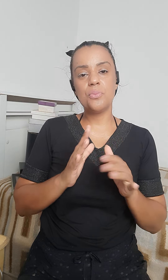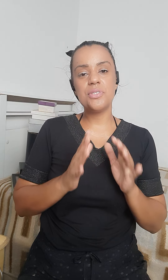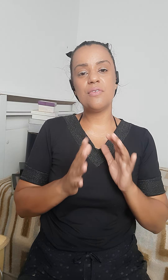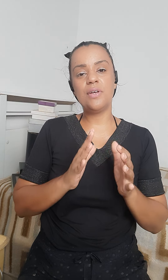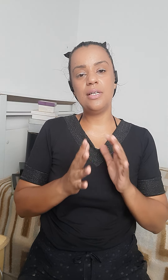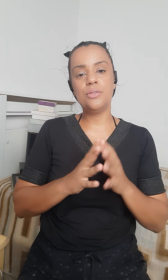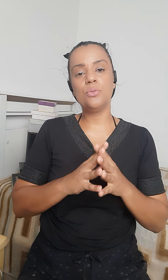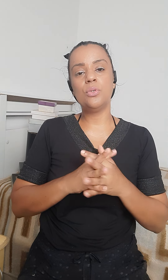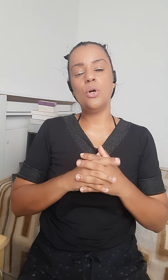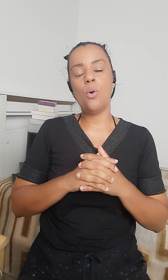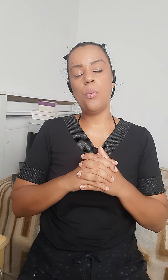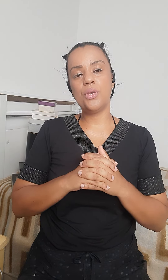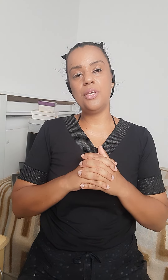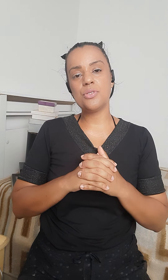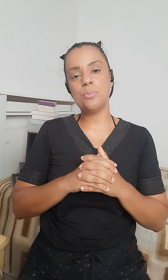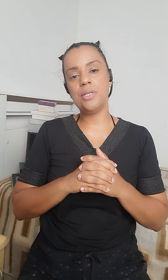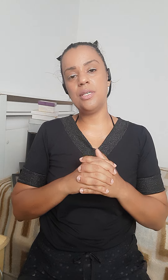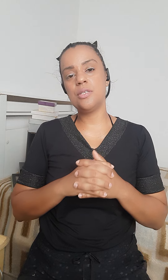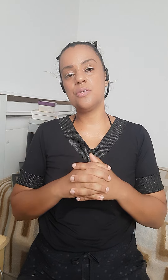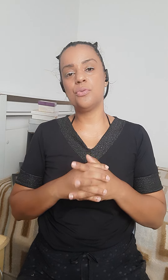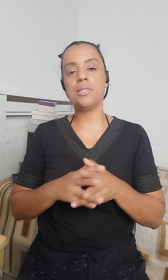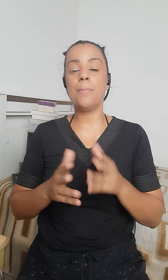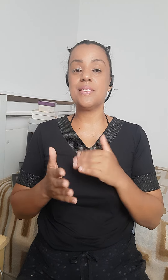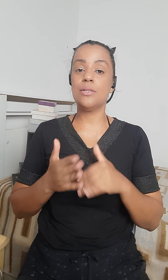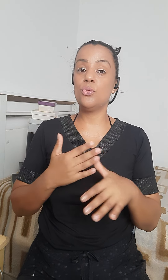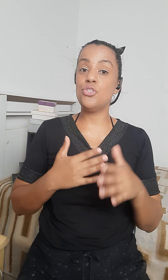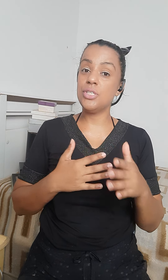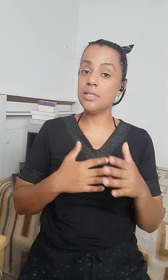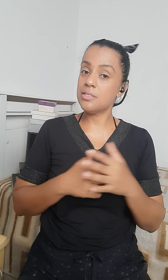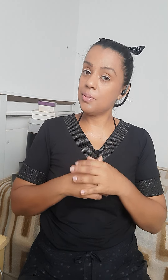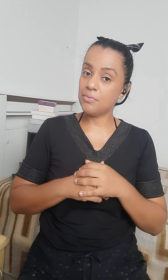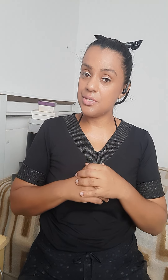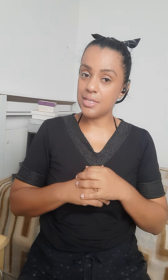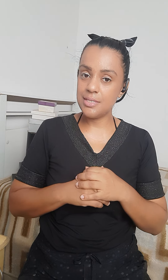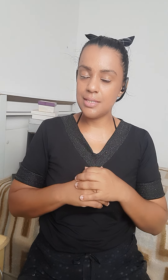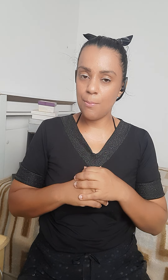estar falando um pouquinho sobre isso, vou estar passando dicas para vocês, tá bom?